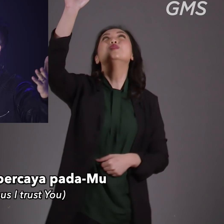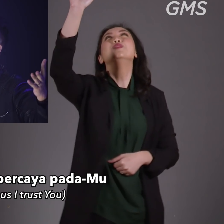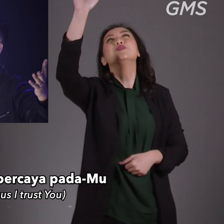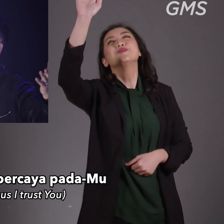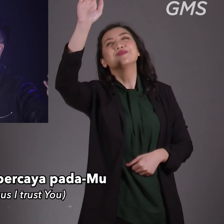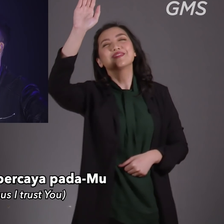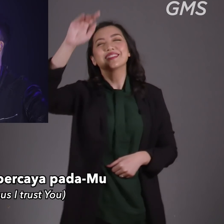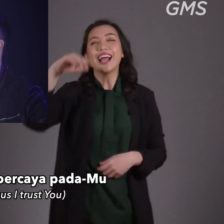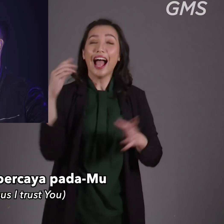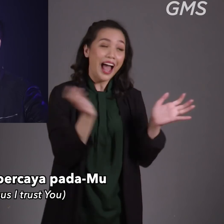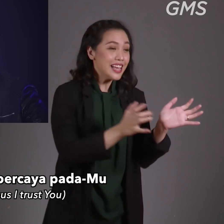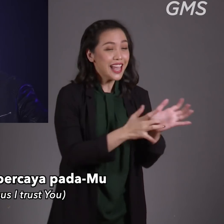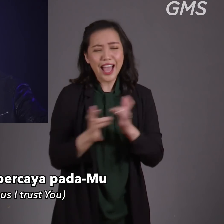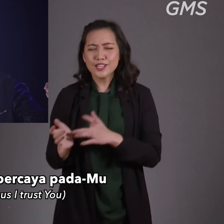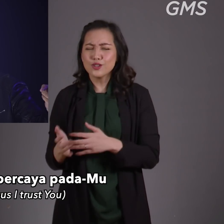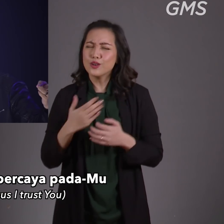bagi-Mu,